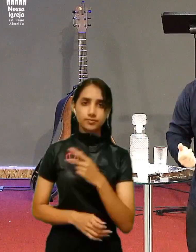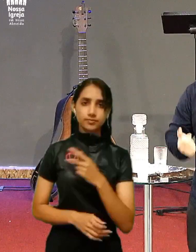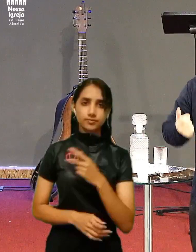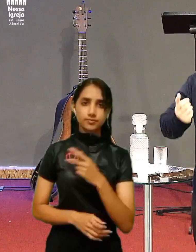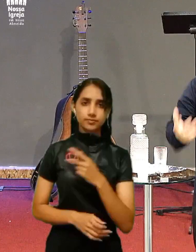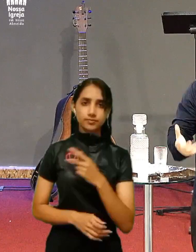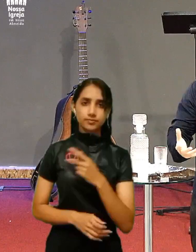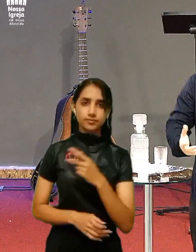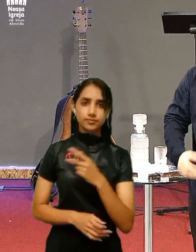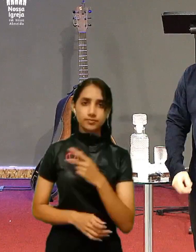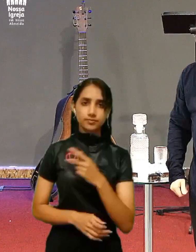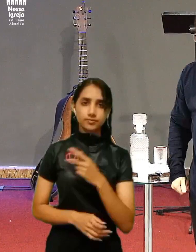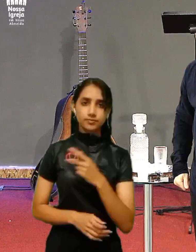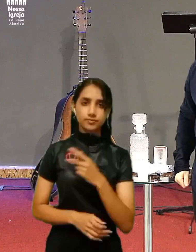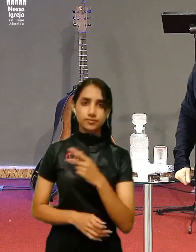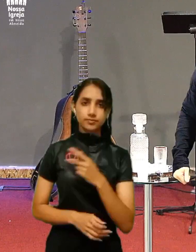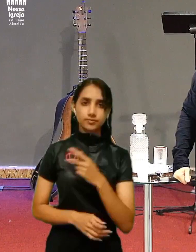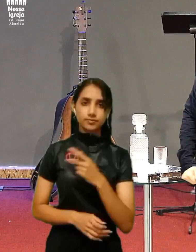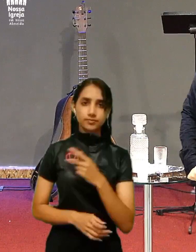está fazendo é mal.